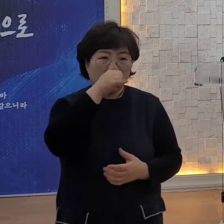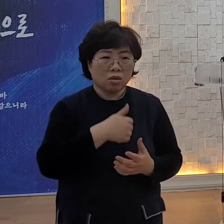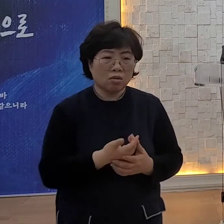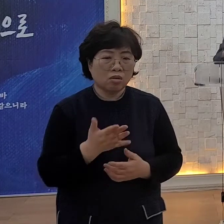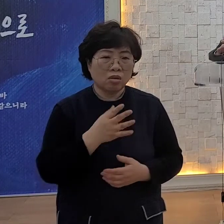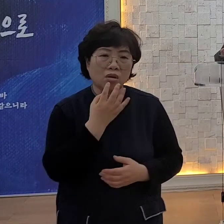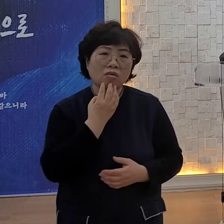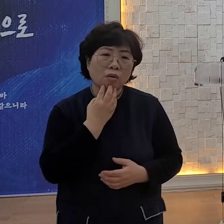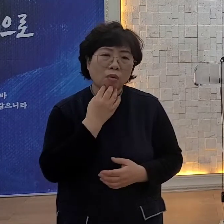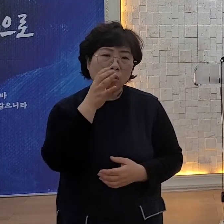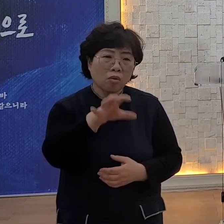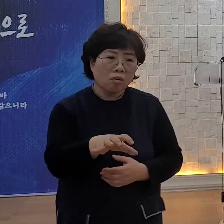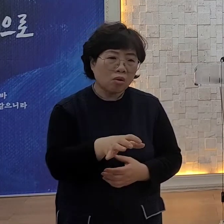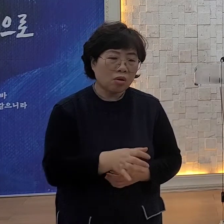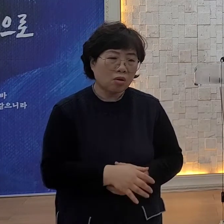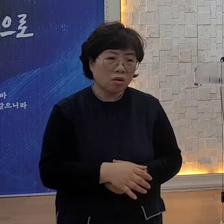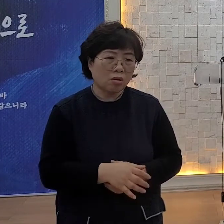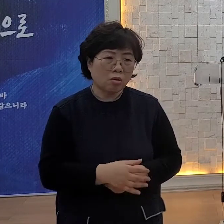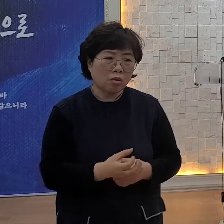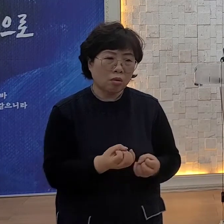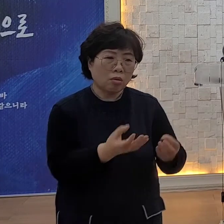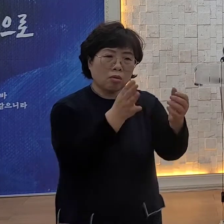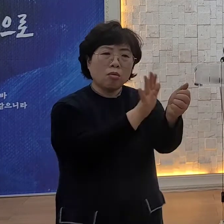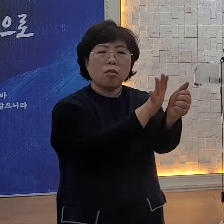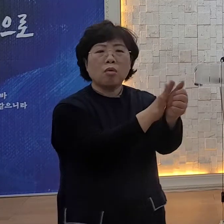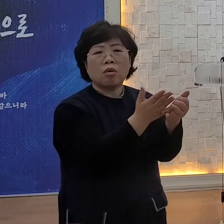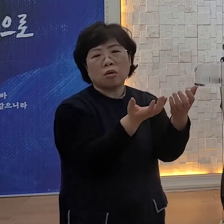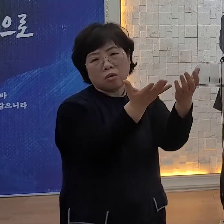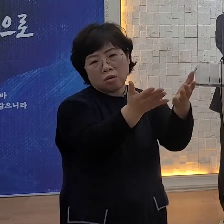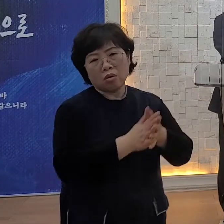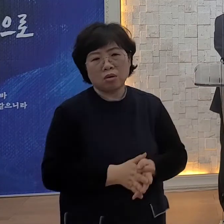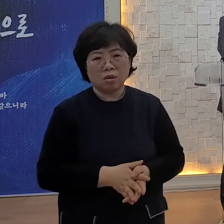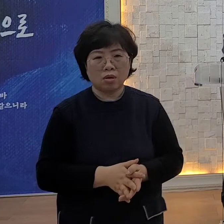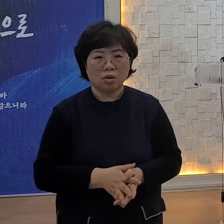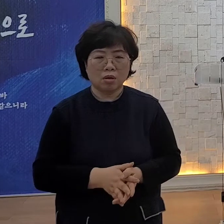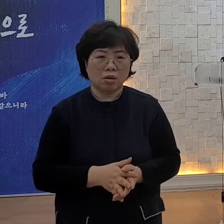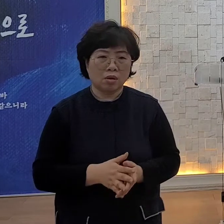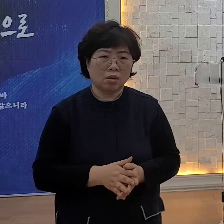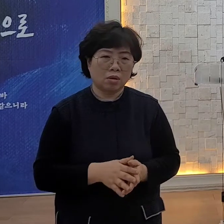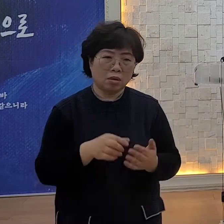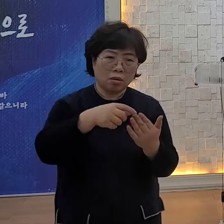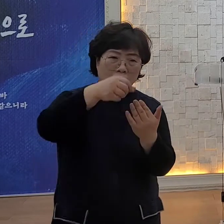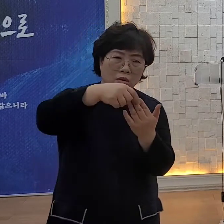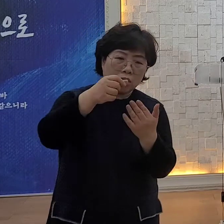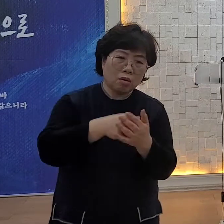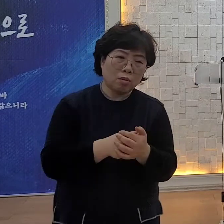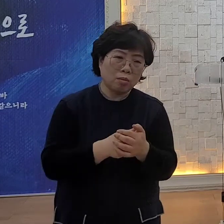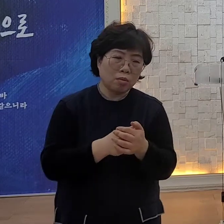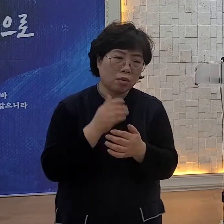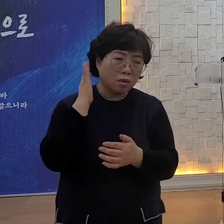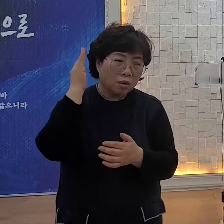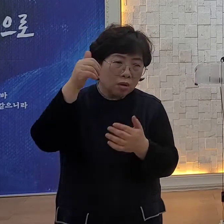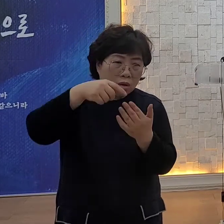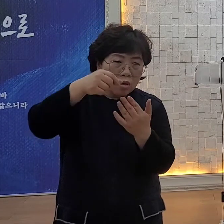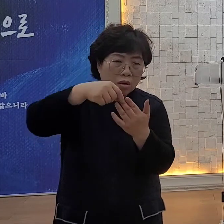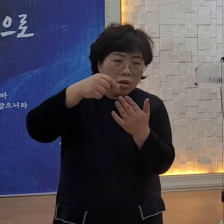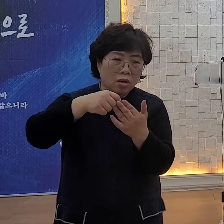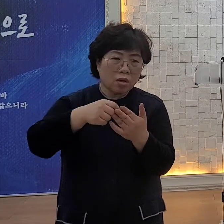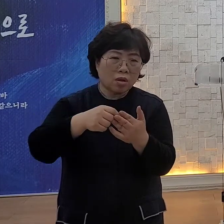그 축제하는데 비용을 들이고 막 지원을 하고 거기 국회의원들이 가서 막 참석하고 그러고 앉아 있어요